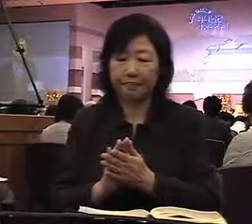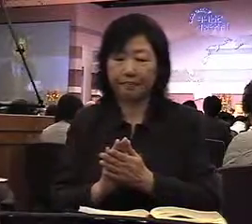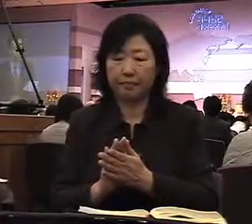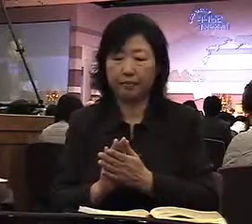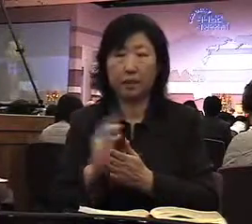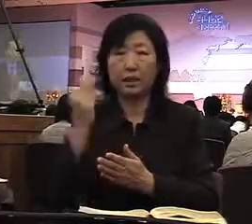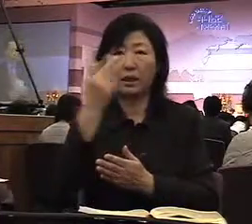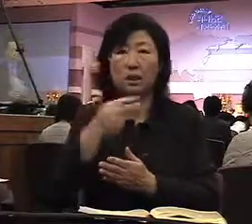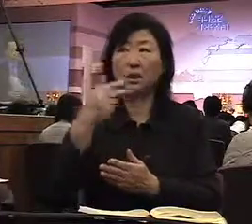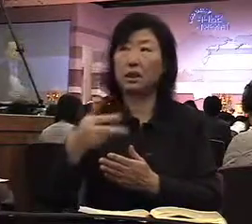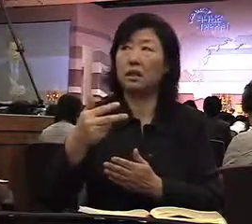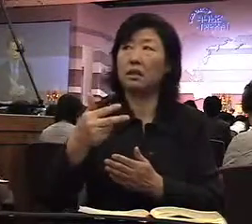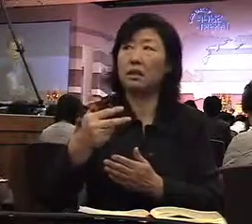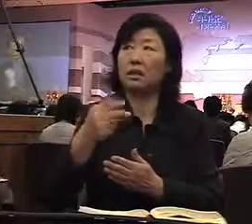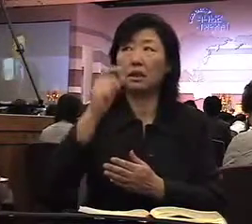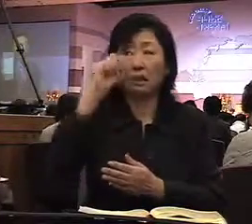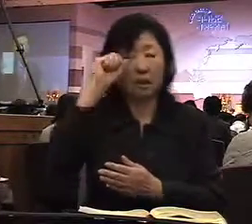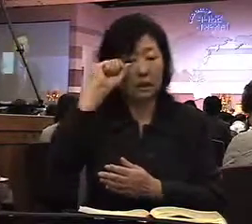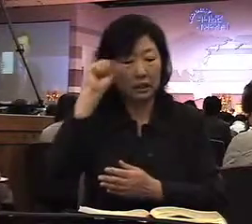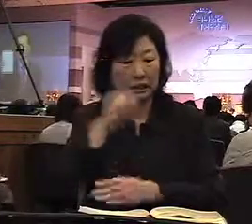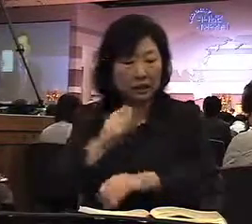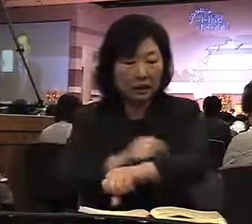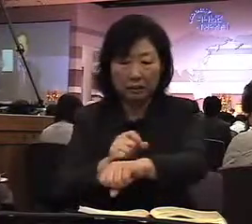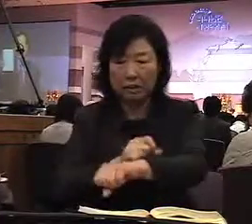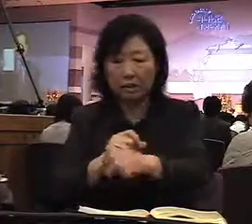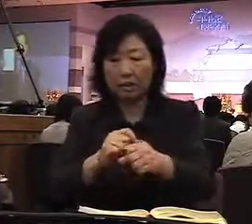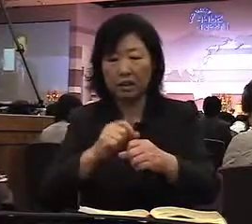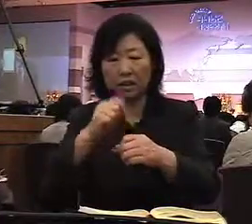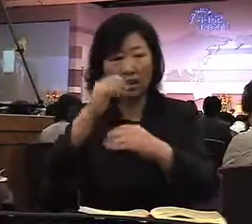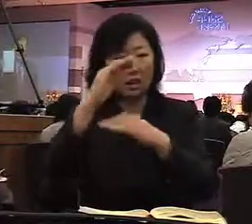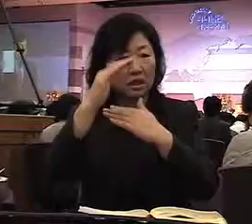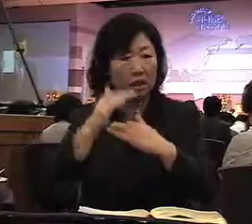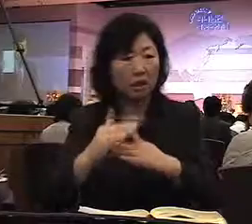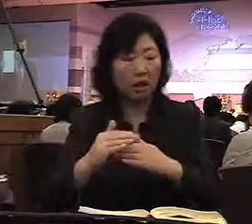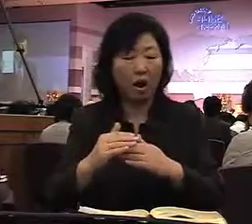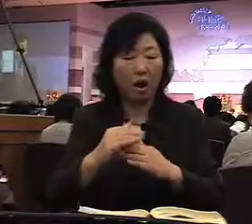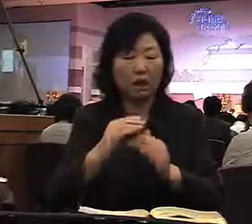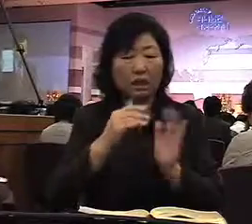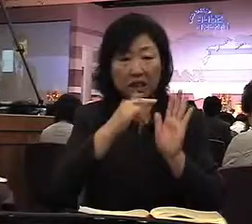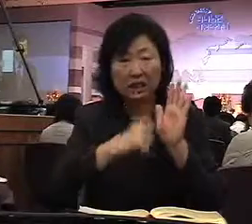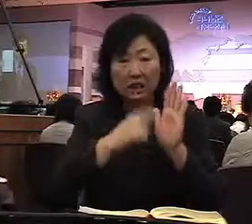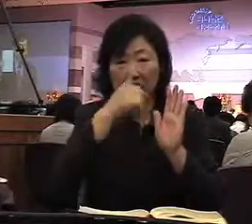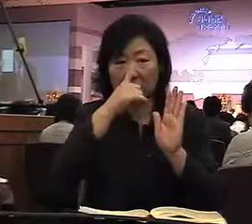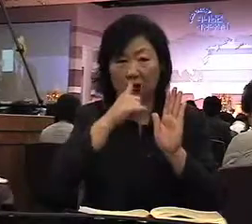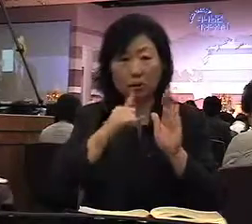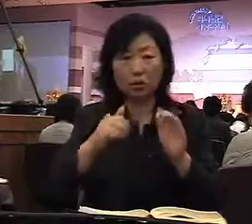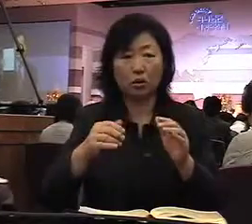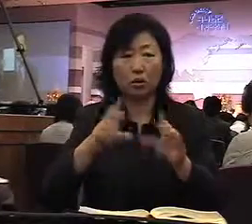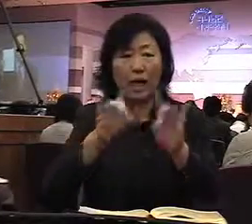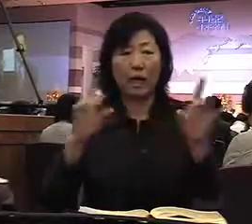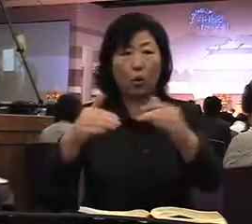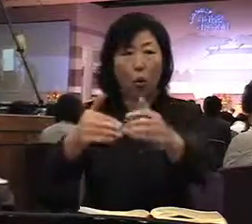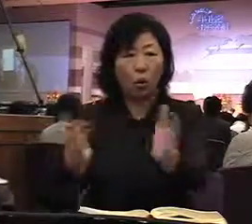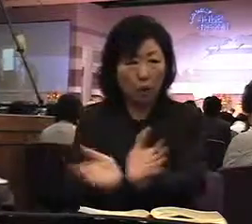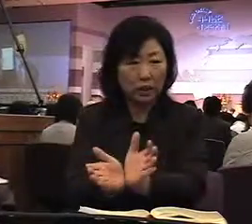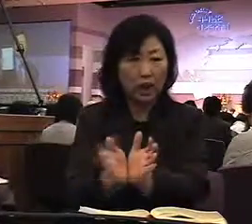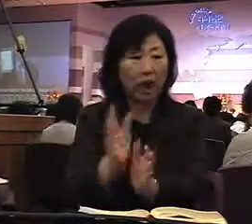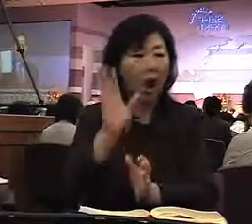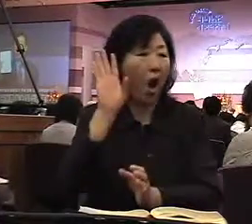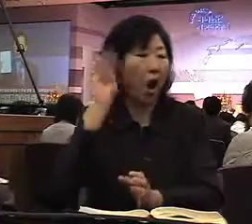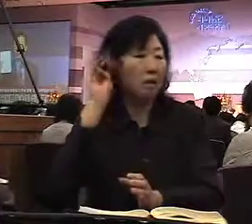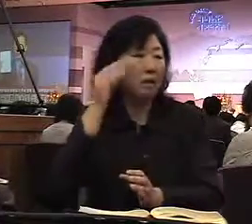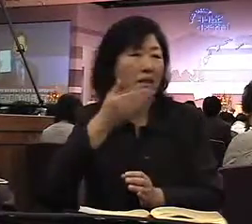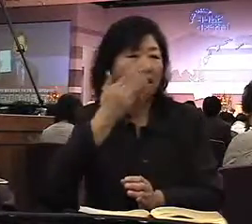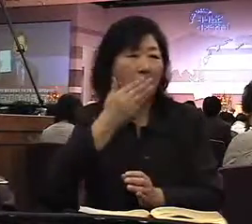2007년 연말 특별 새벽 부흥의 스케줄이 쭉 나와 있습니다. 그래서 우리 각 공동체에서 언제 그